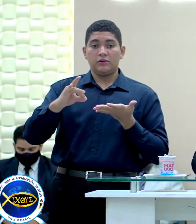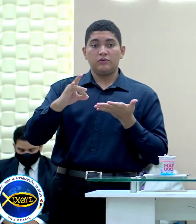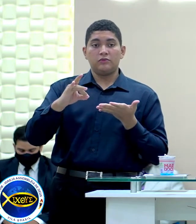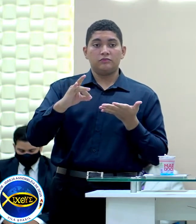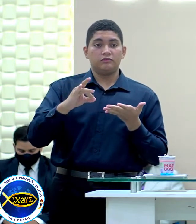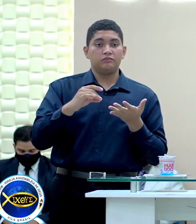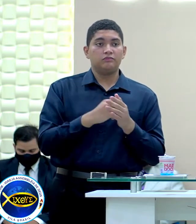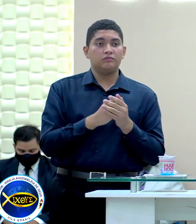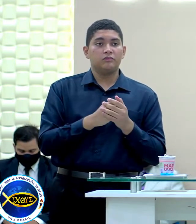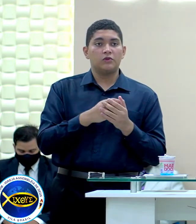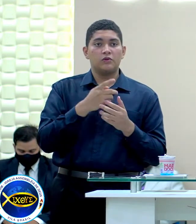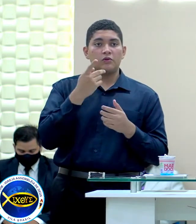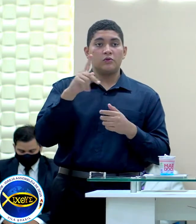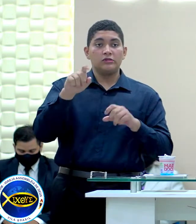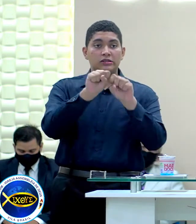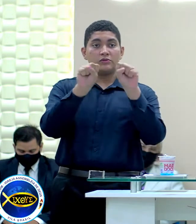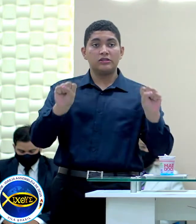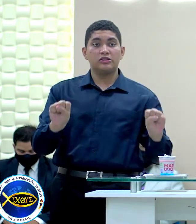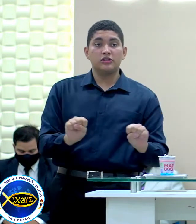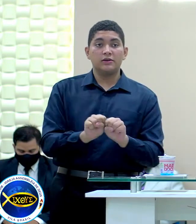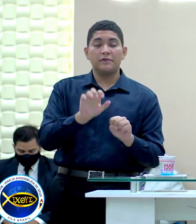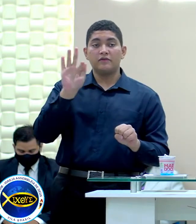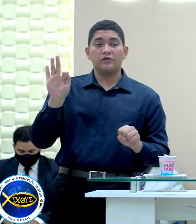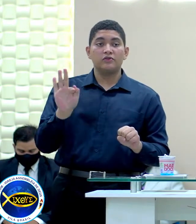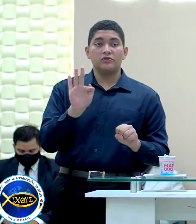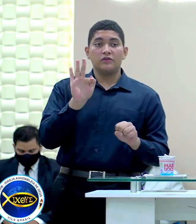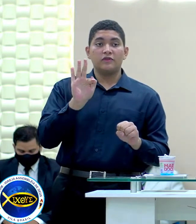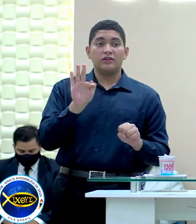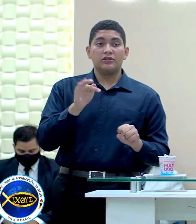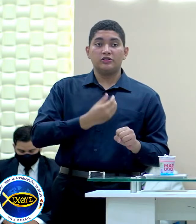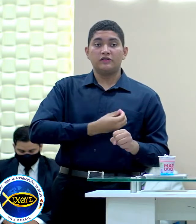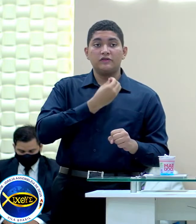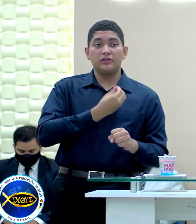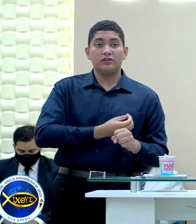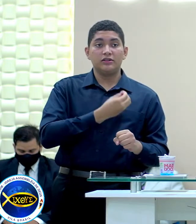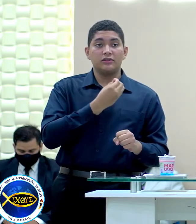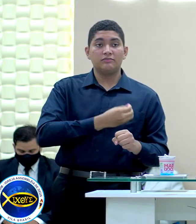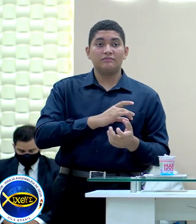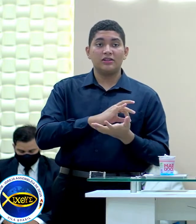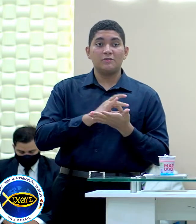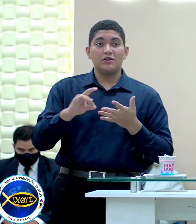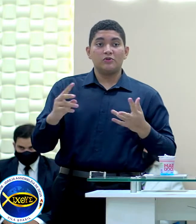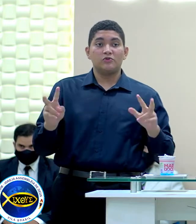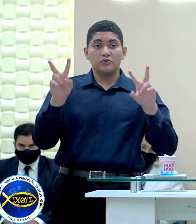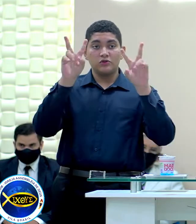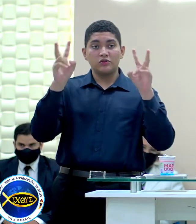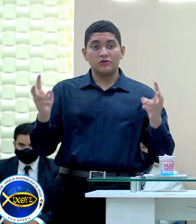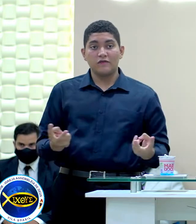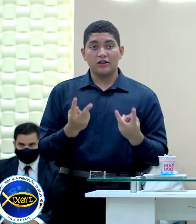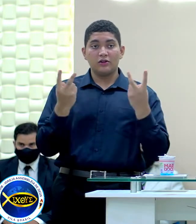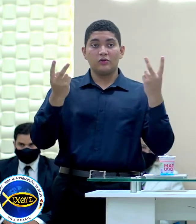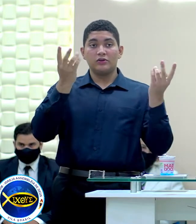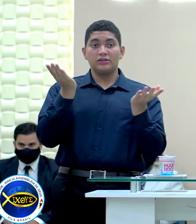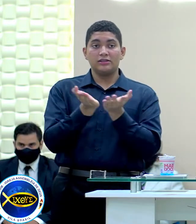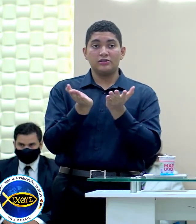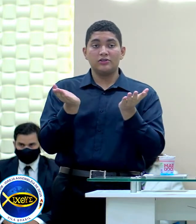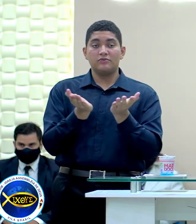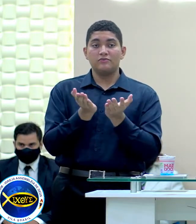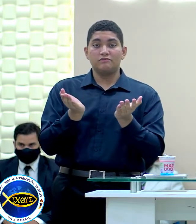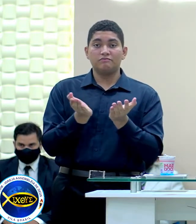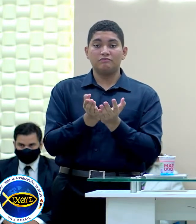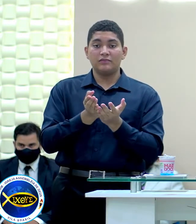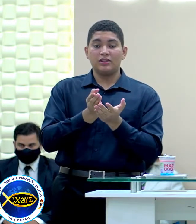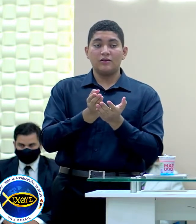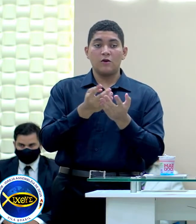com o seu sistema e filosofia de vida, são inimigos dos valores cristãos. São inimigos dos